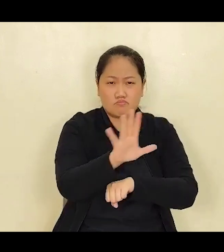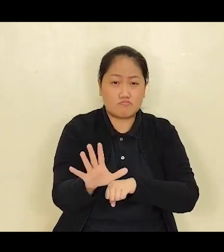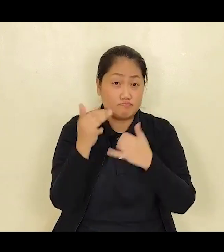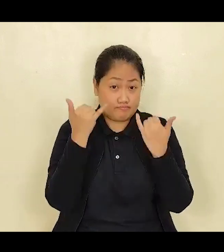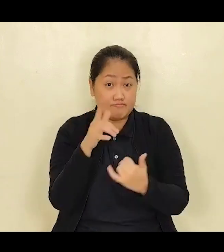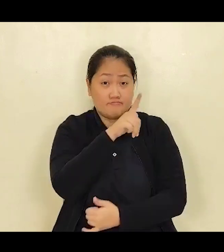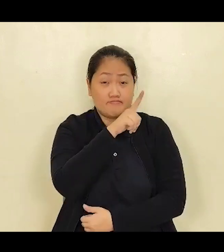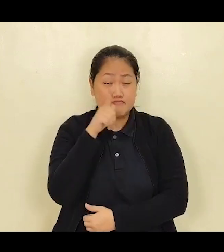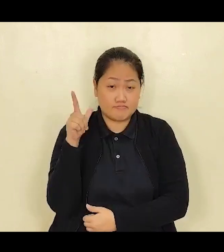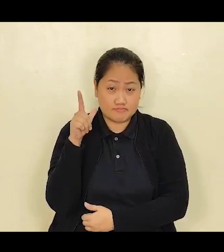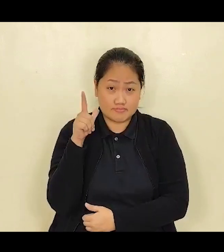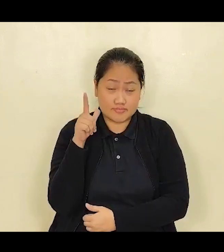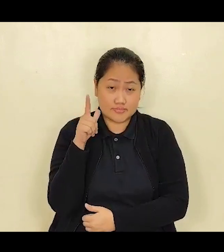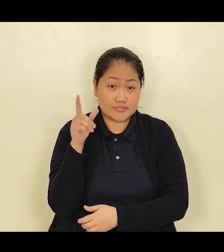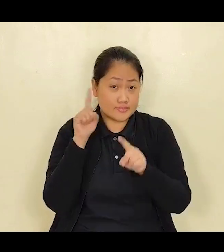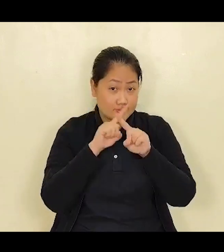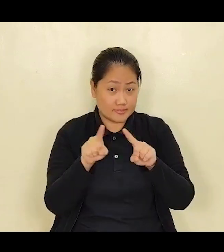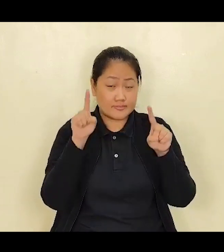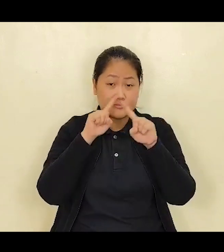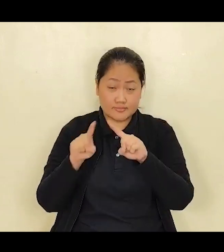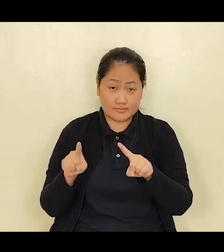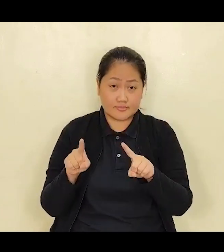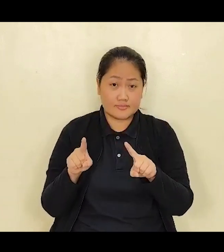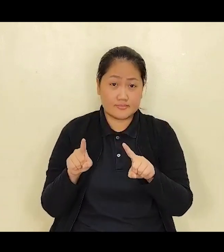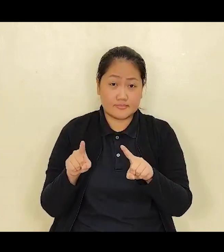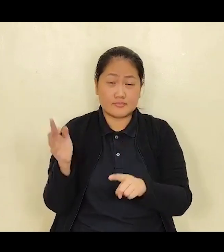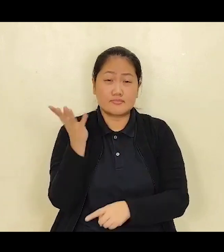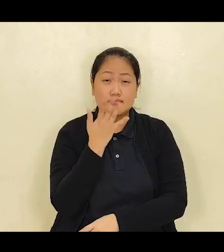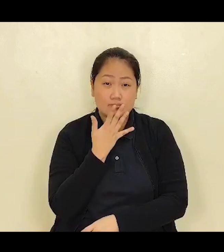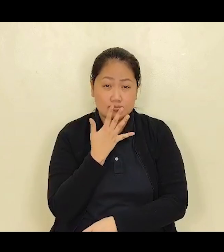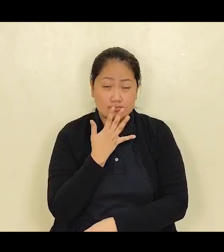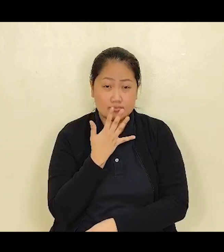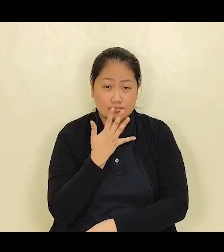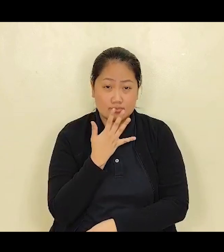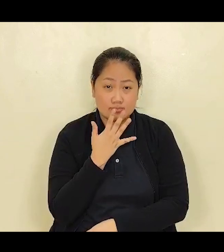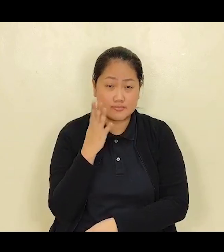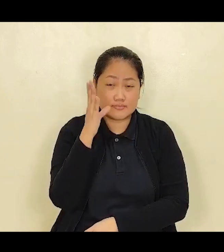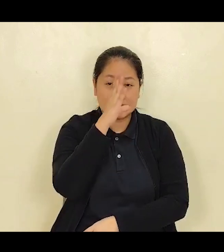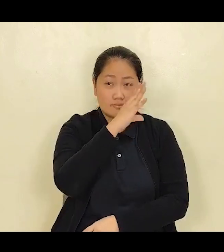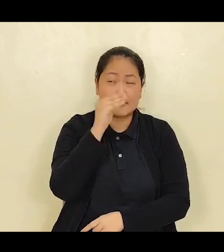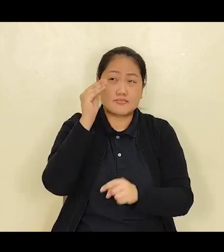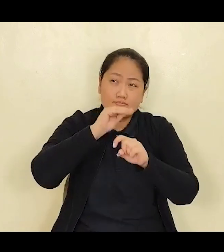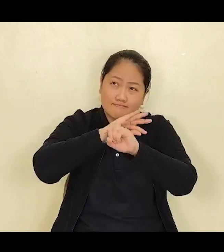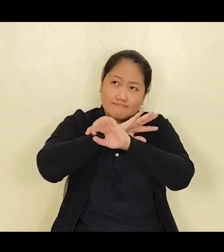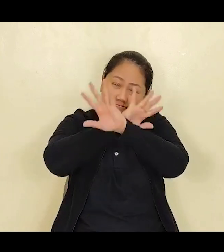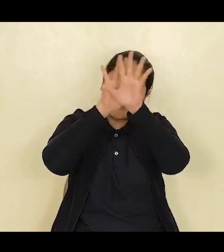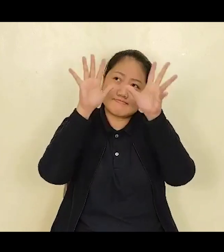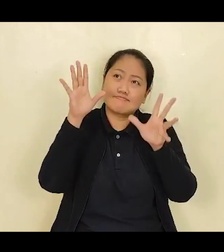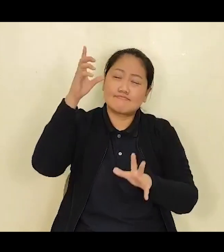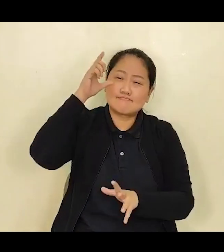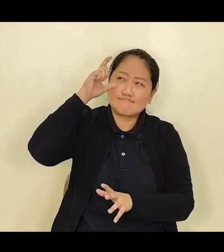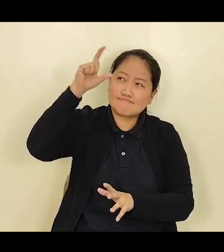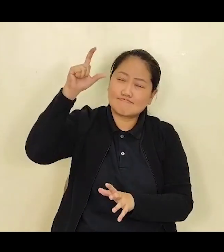bisa. Ngayong Kwaresma, mag-iba-iba man ang kulay at sinag